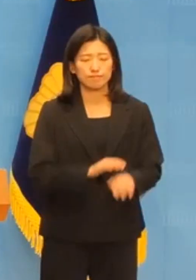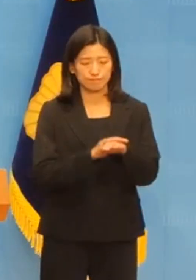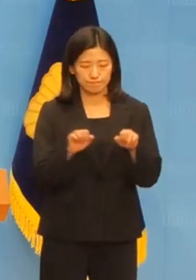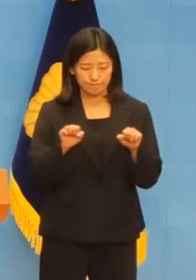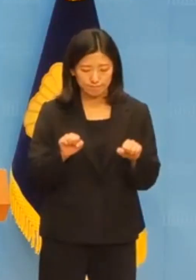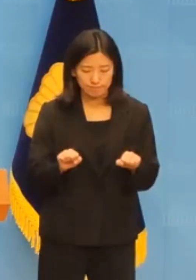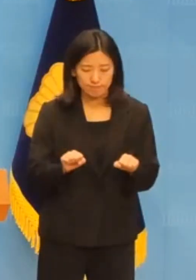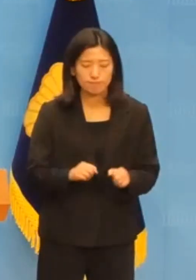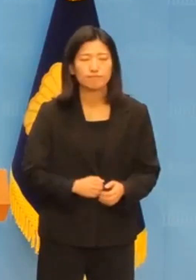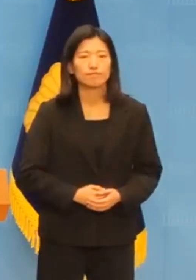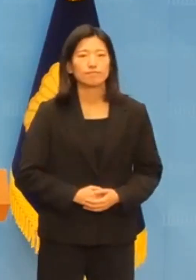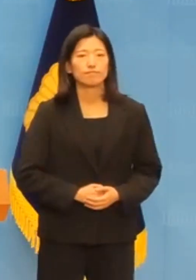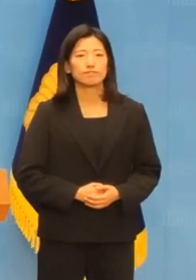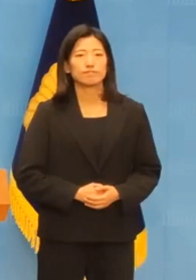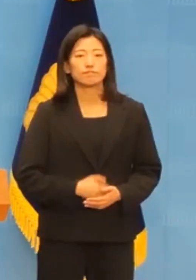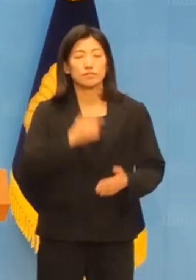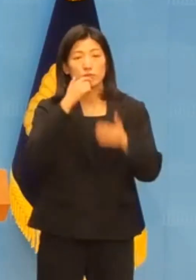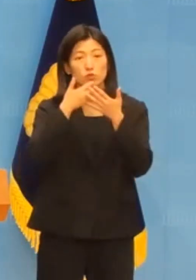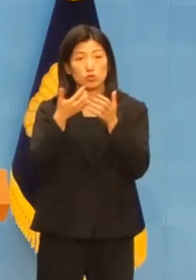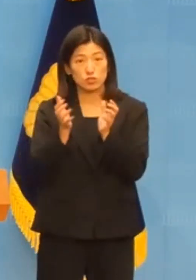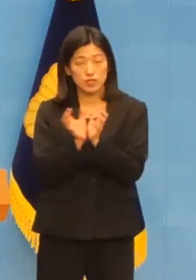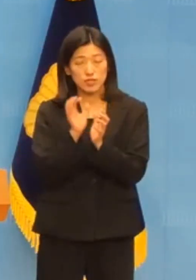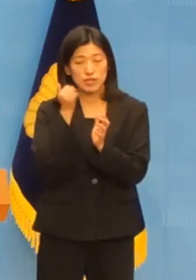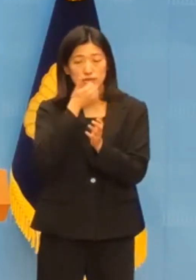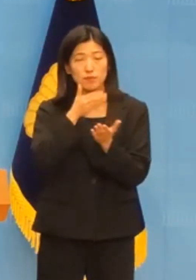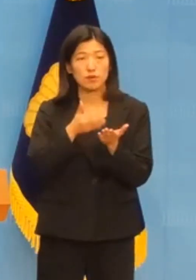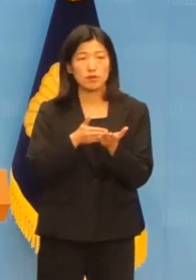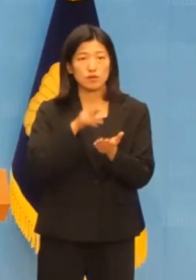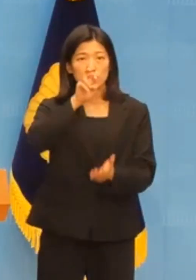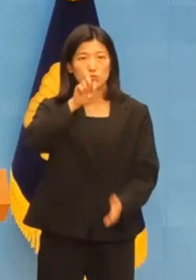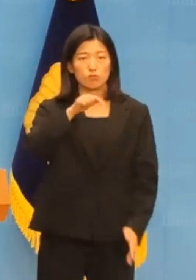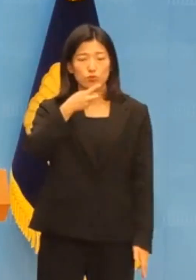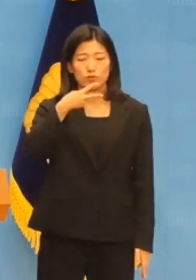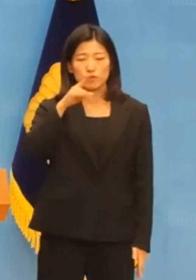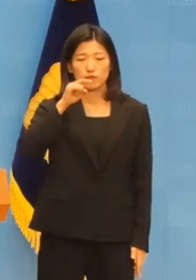안녕하십니까. 더불어민주당 대변인 문대림입니다.